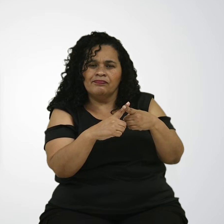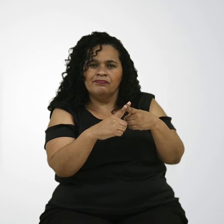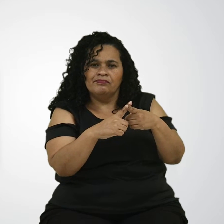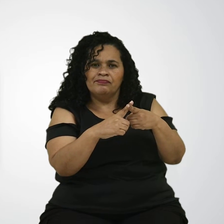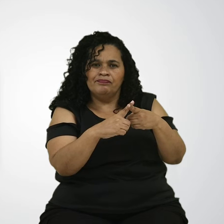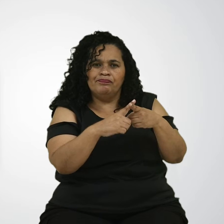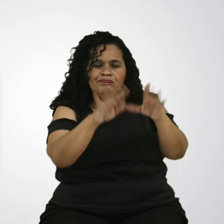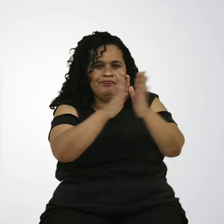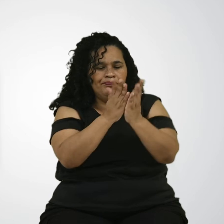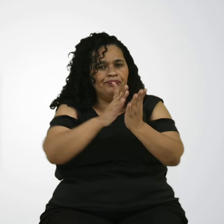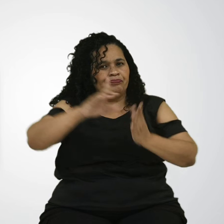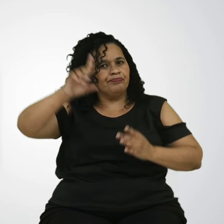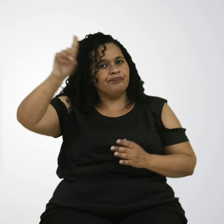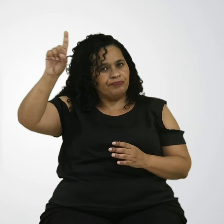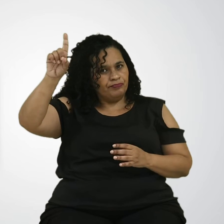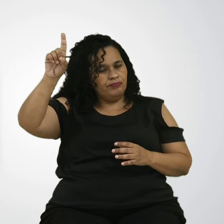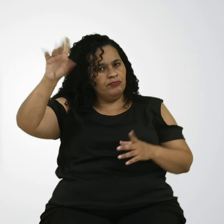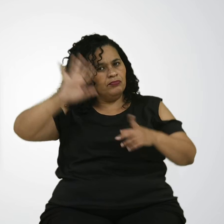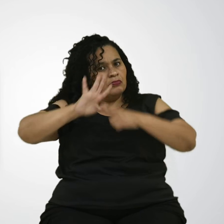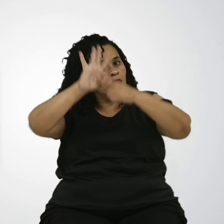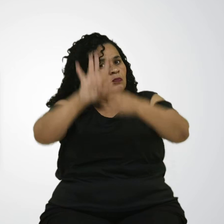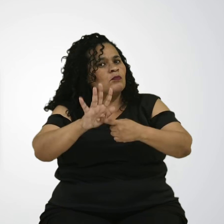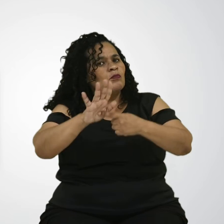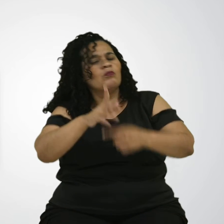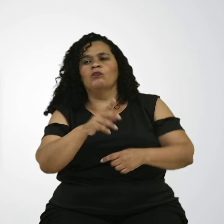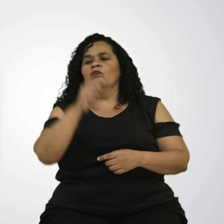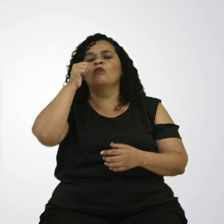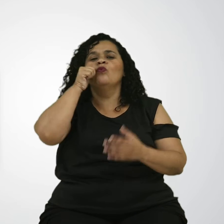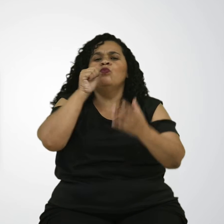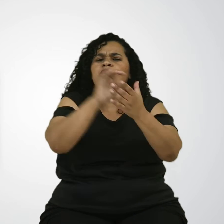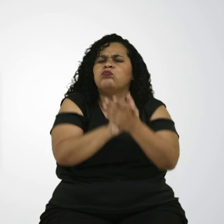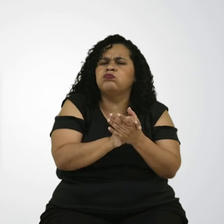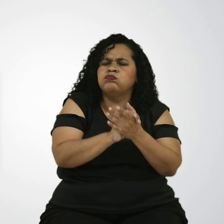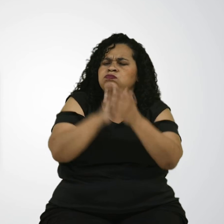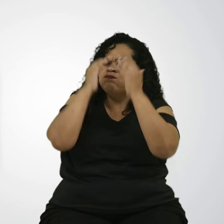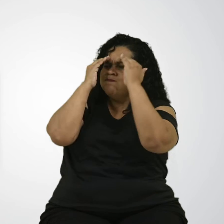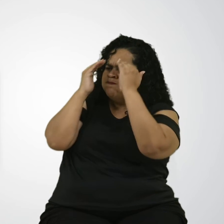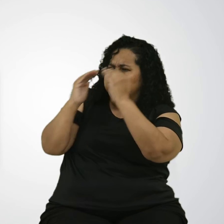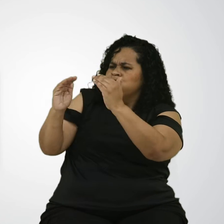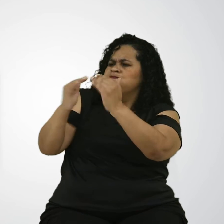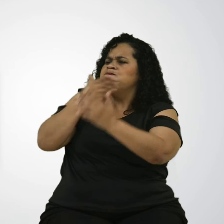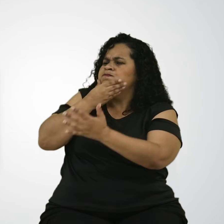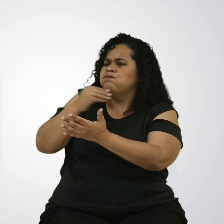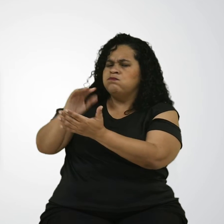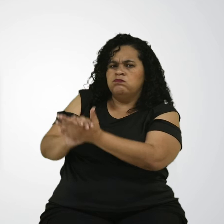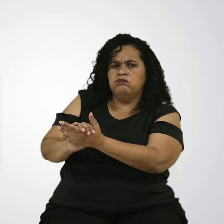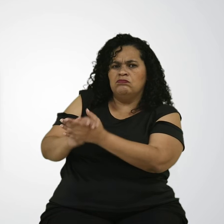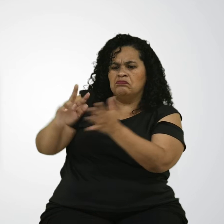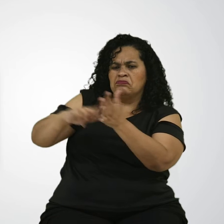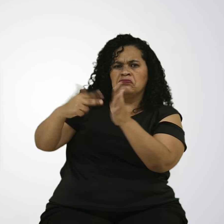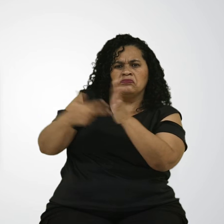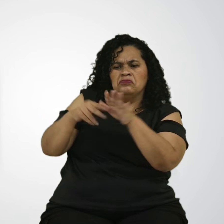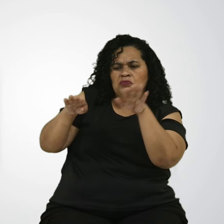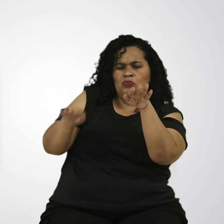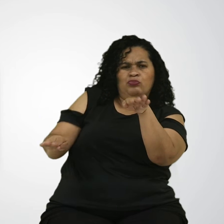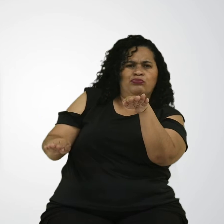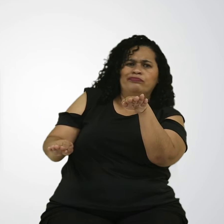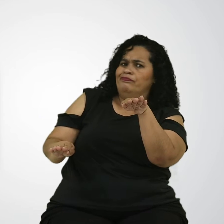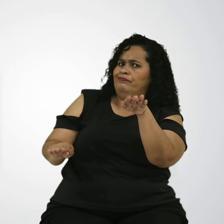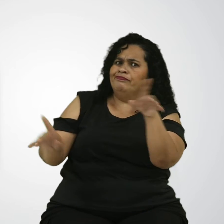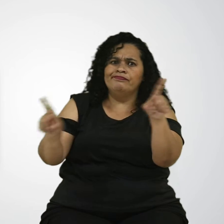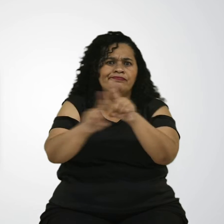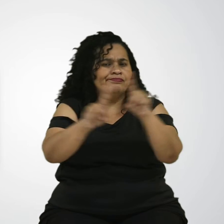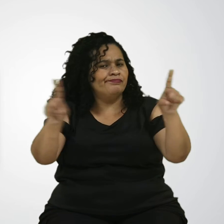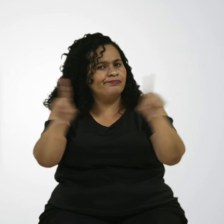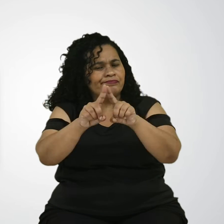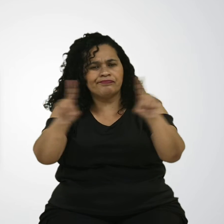das Escrituras dizer que as esposas devem se sujeitar aos seus maridos, diminui as esposas? De jeito nenhum. Não